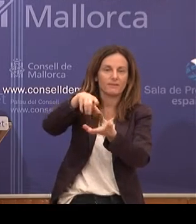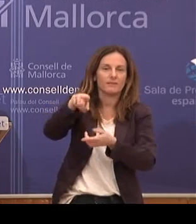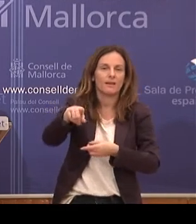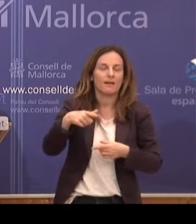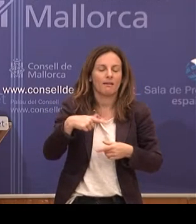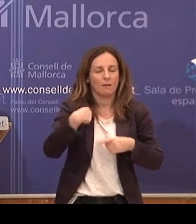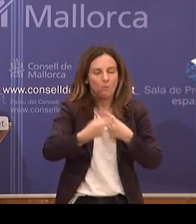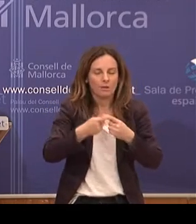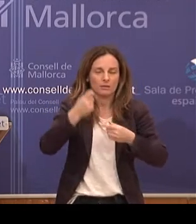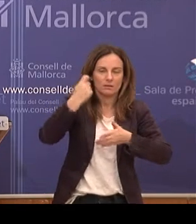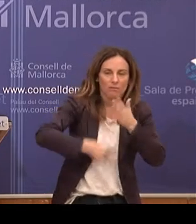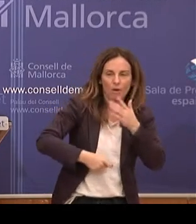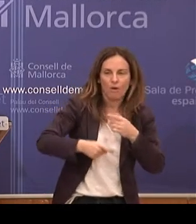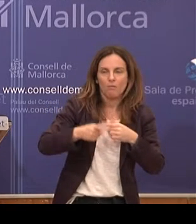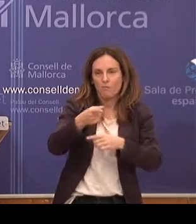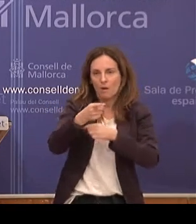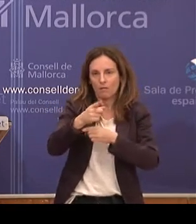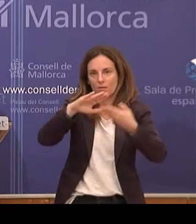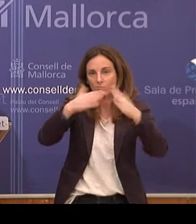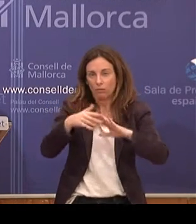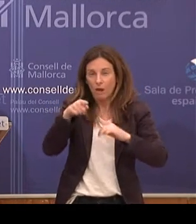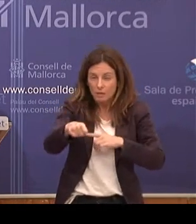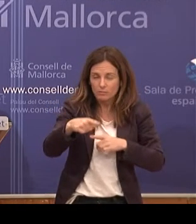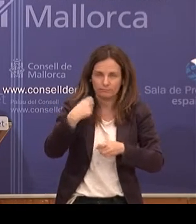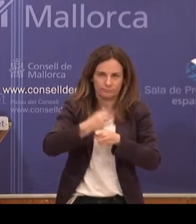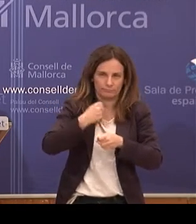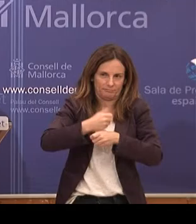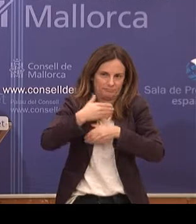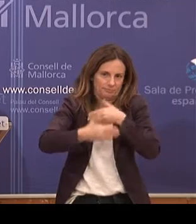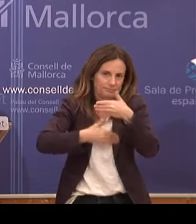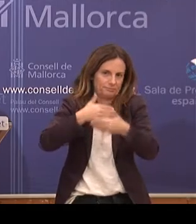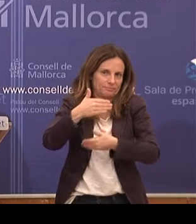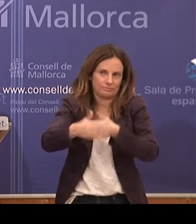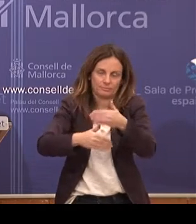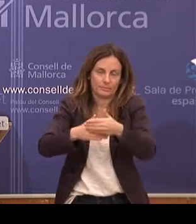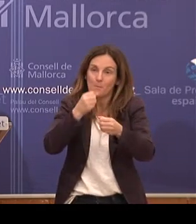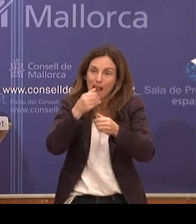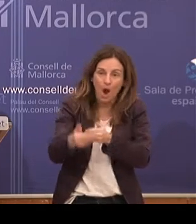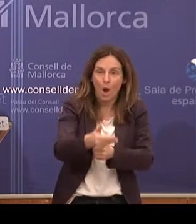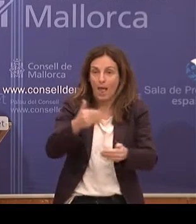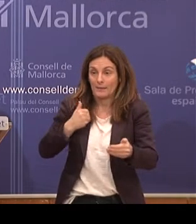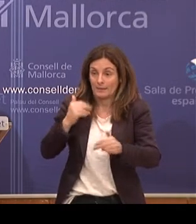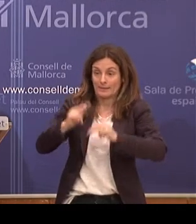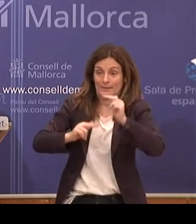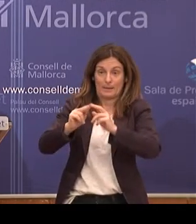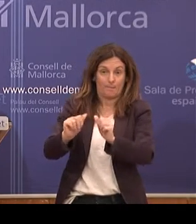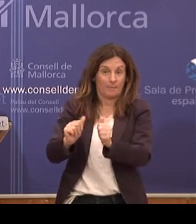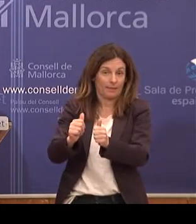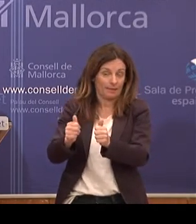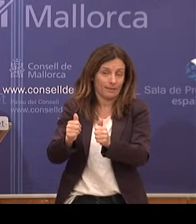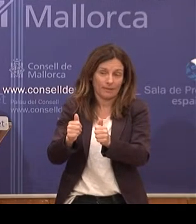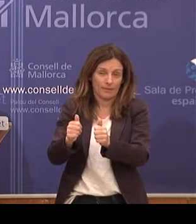per donar sortida en aquesta feina és per una banda l'incorporació de més personal i per altra banda